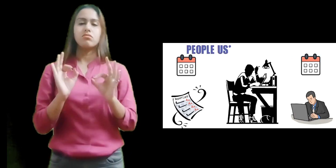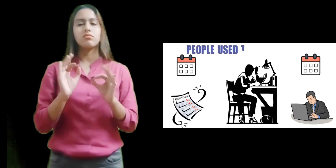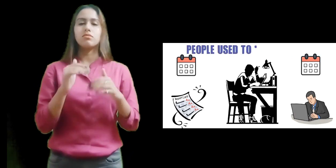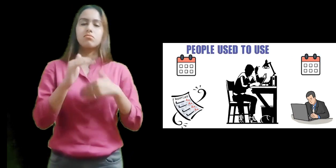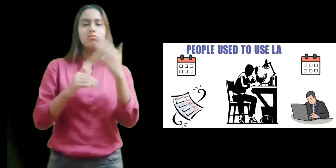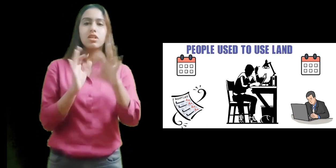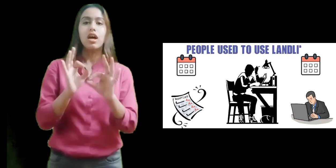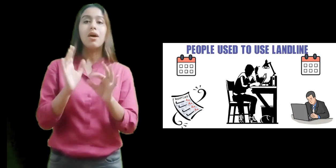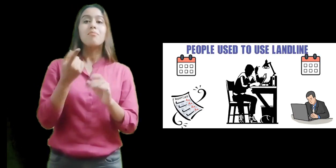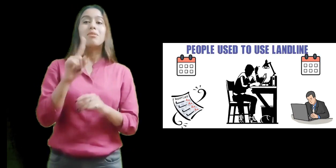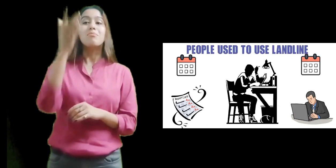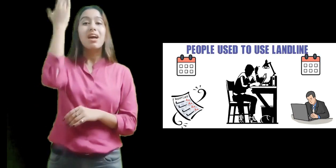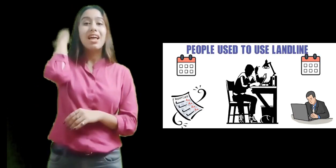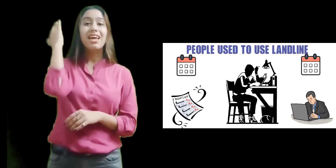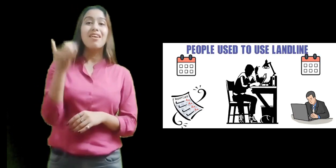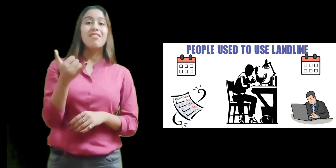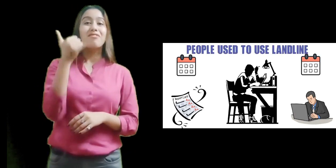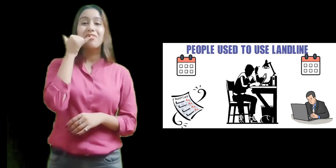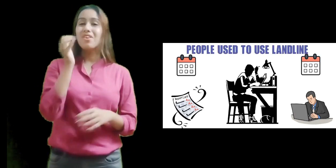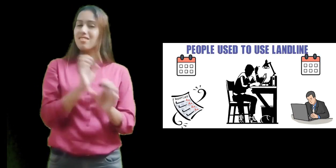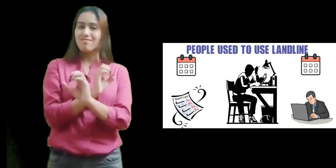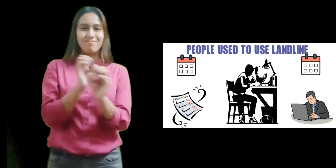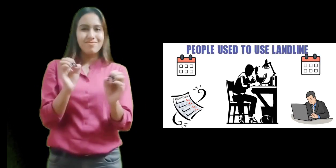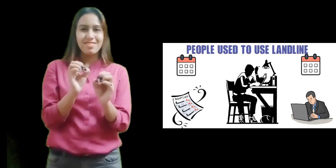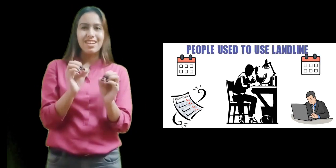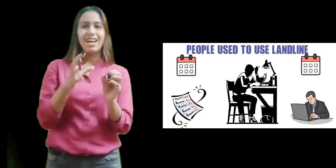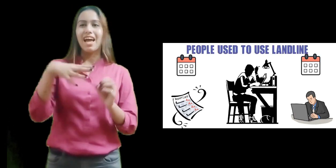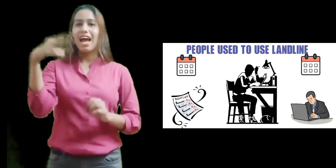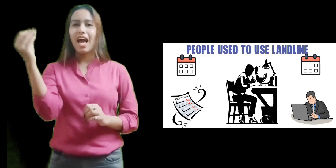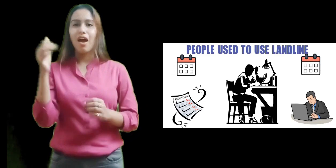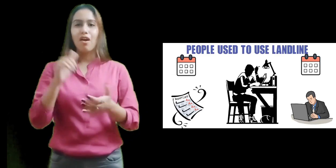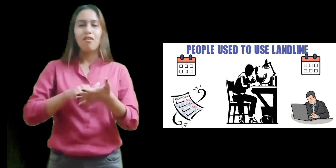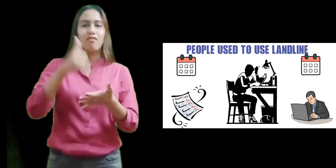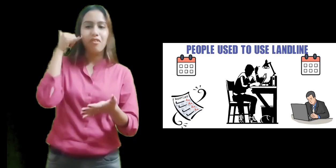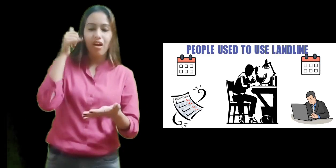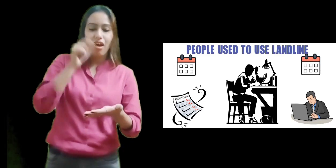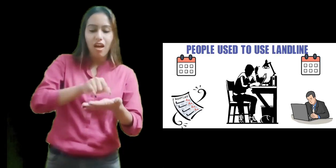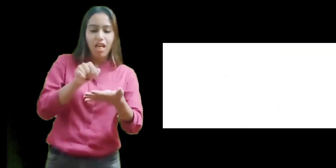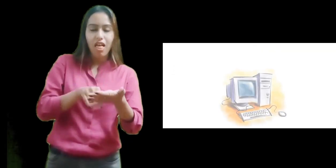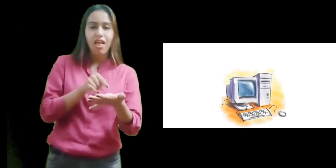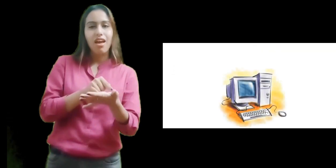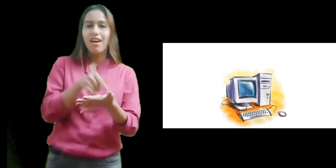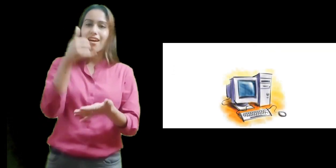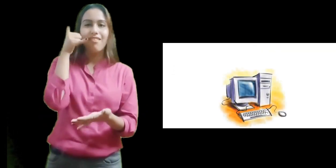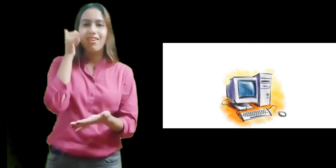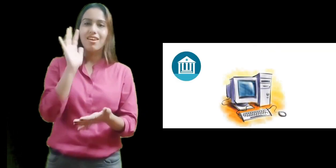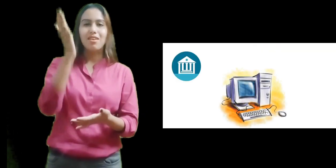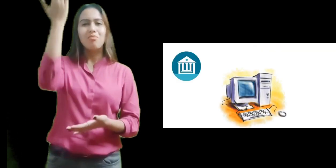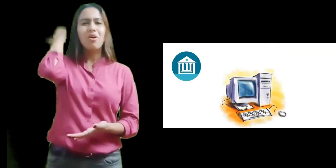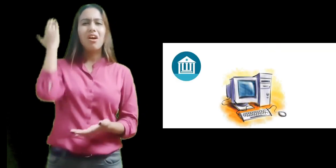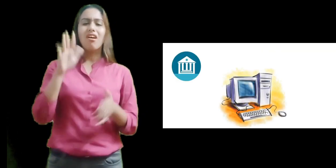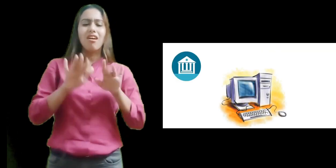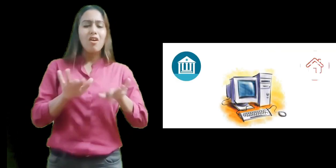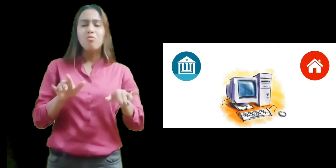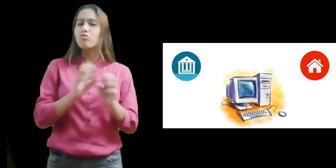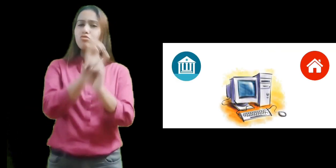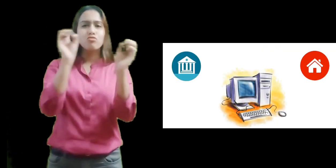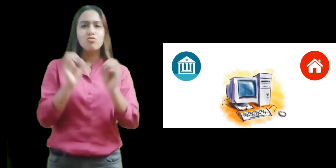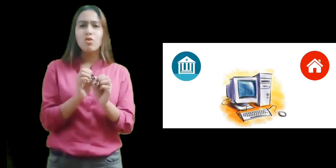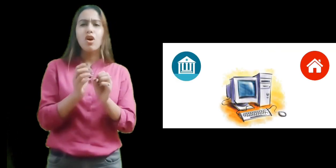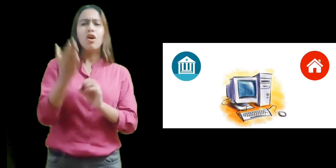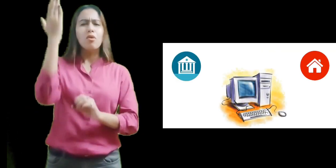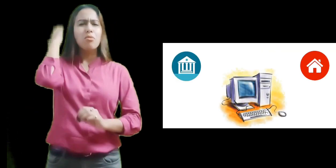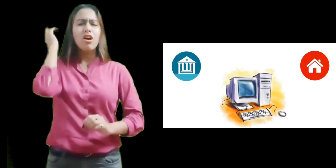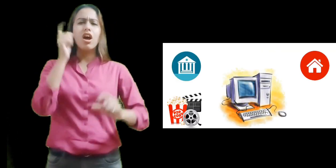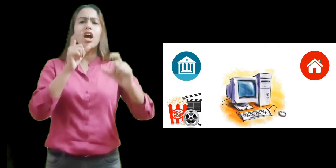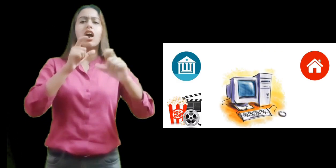नहीं था, लोग लैंडलाइन यूज करते थे घर के बाहर जाके जब भी किसी से बात करना होता था, जब कंप्यूटर्स बस बड़ी बड़ी कंपनीज इंस्टीट्यूशंस में होते